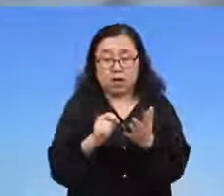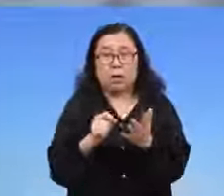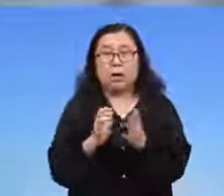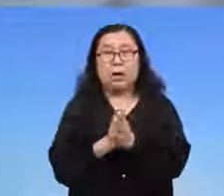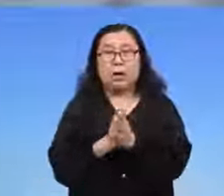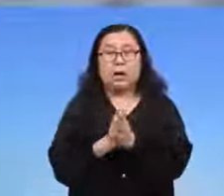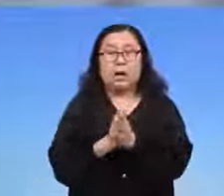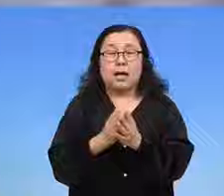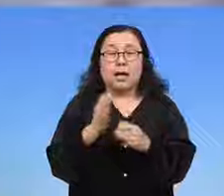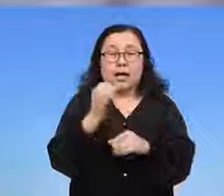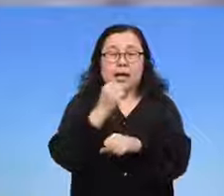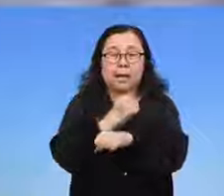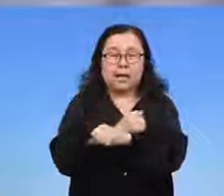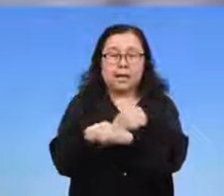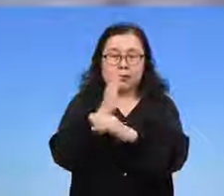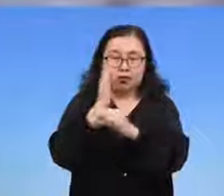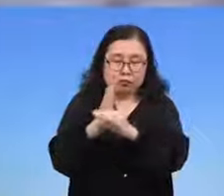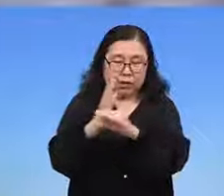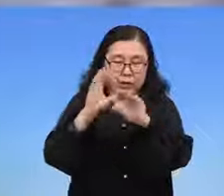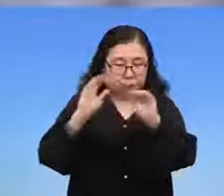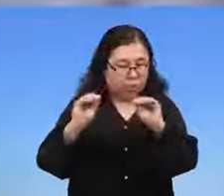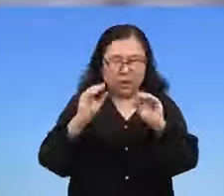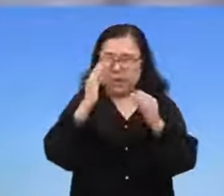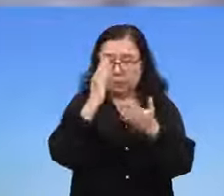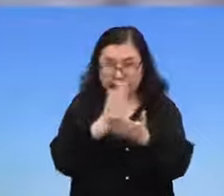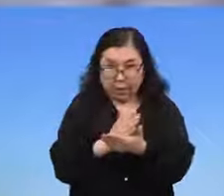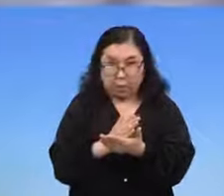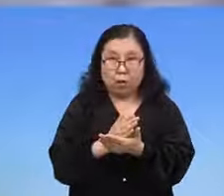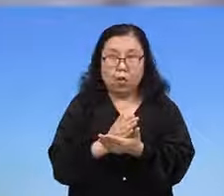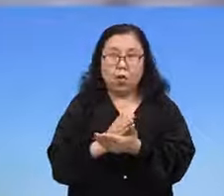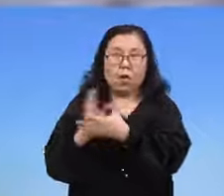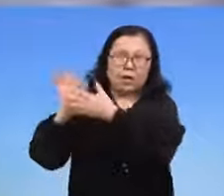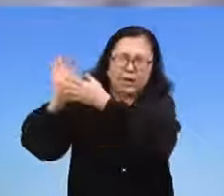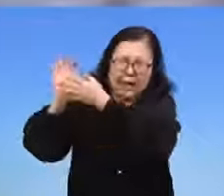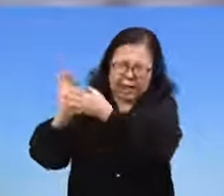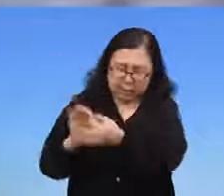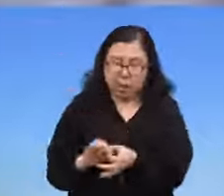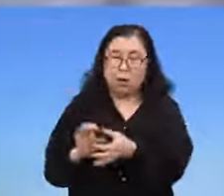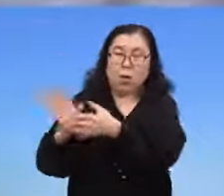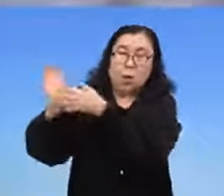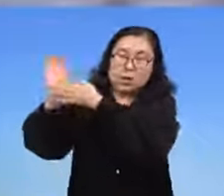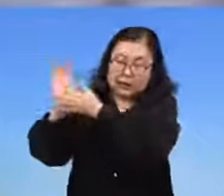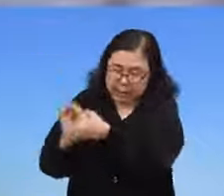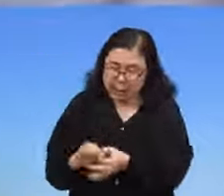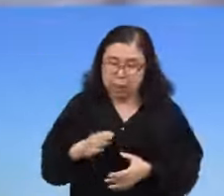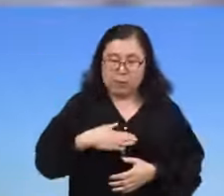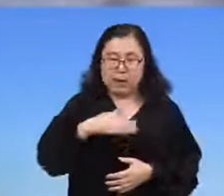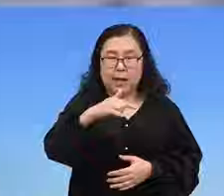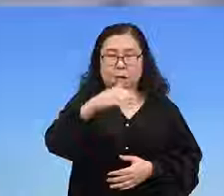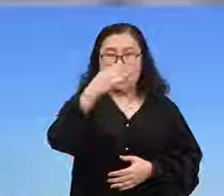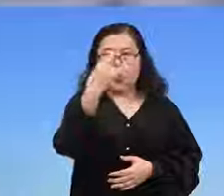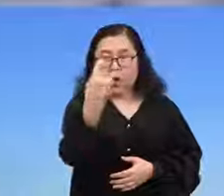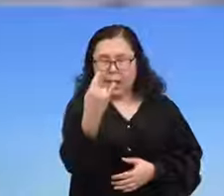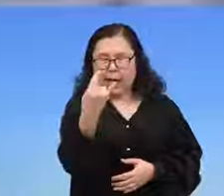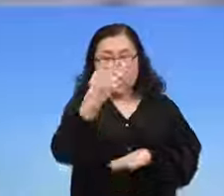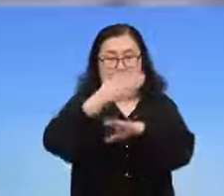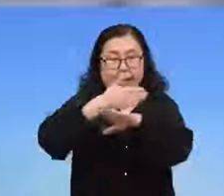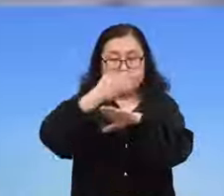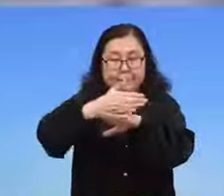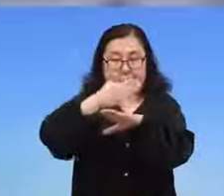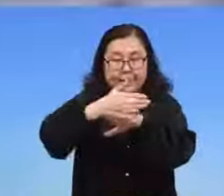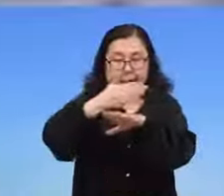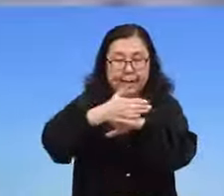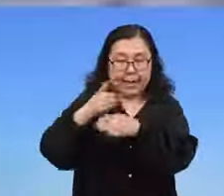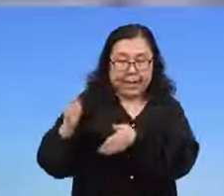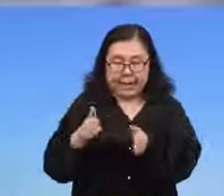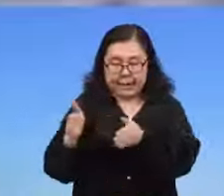언제까지 하셔야 되느냐? 하다 말다 이것도 좋지만 언제까지? 지속적으로 뇌에